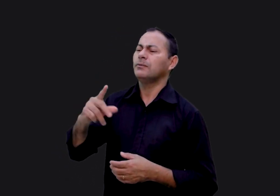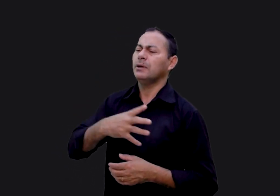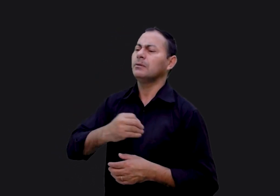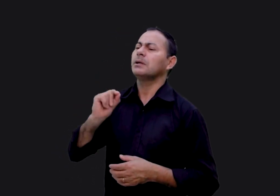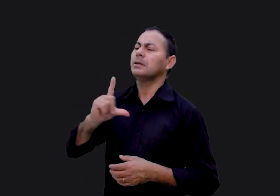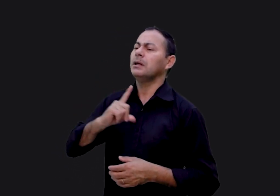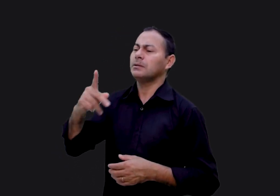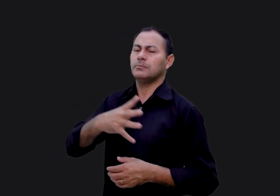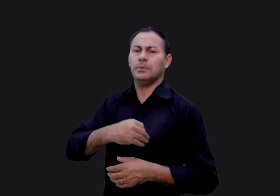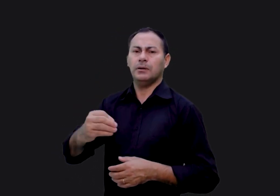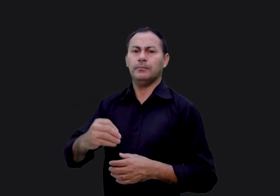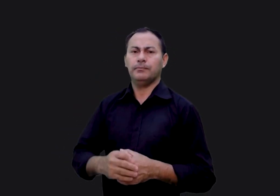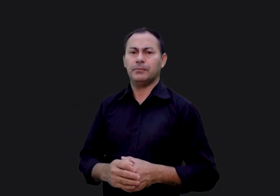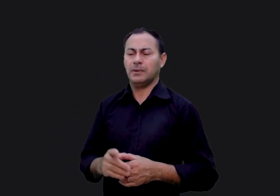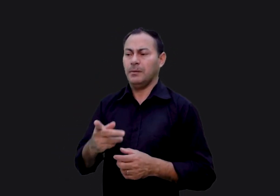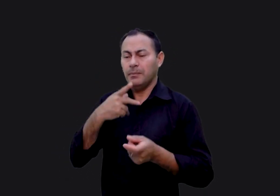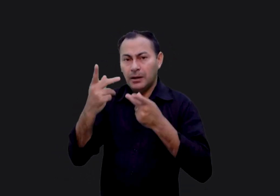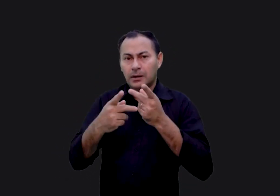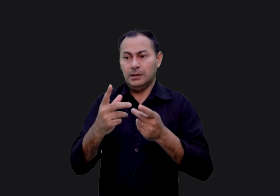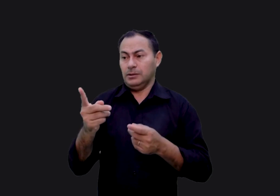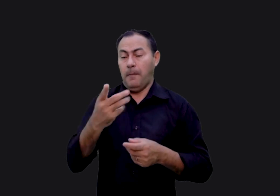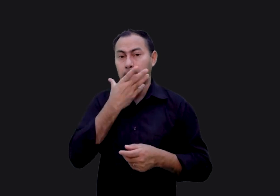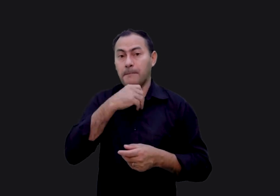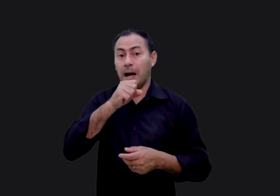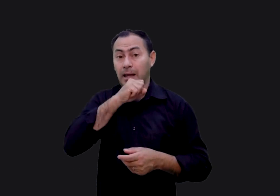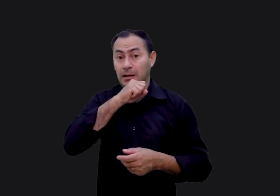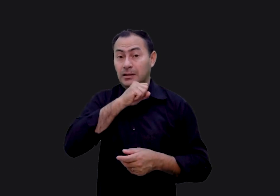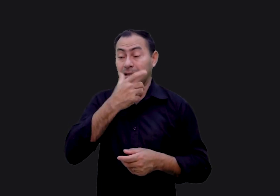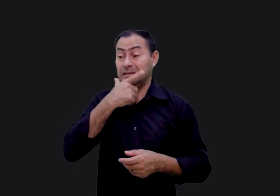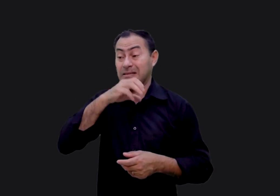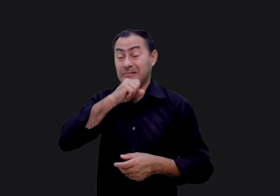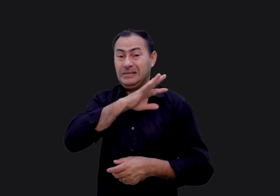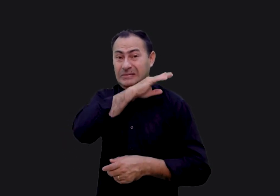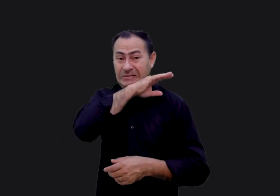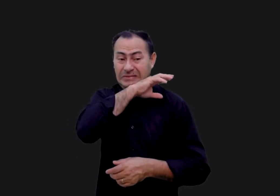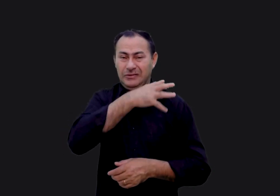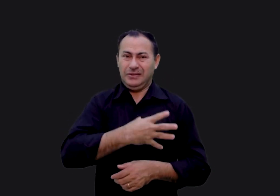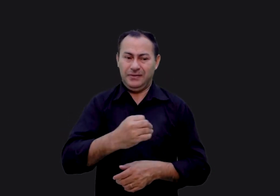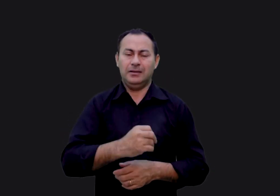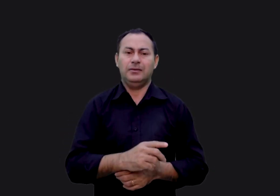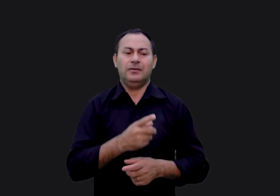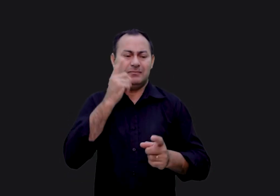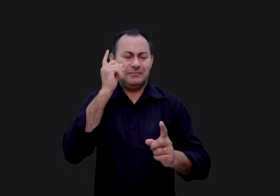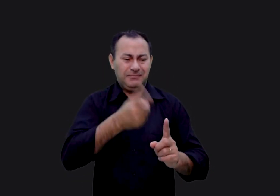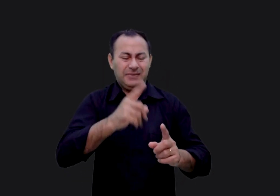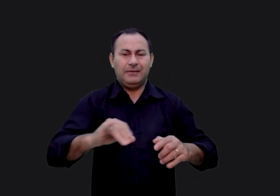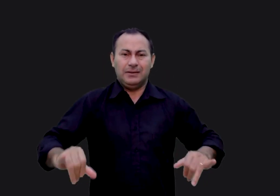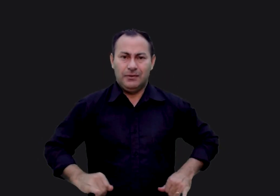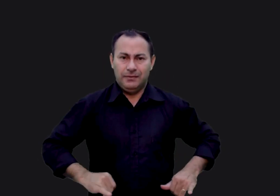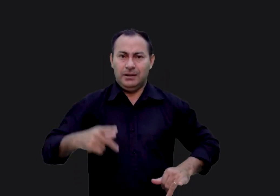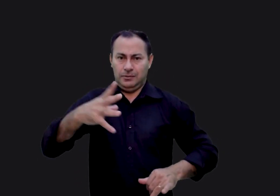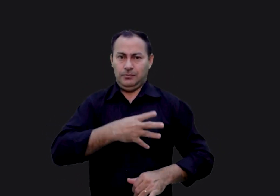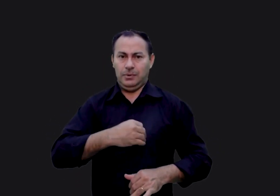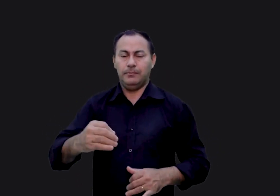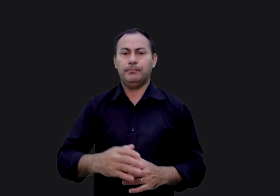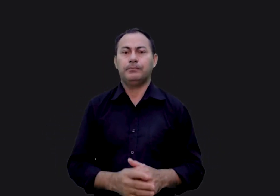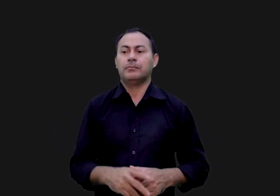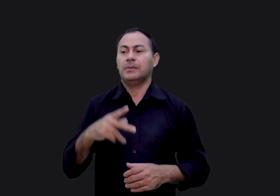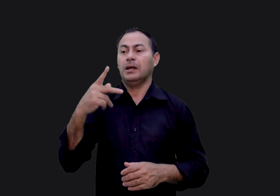Eu perguntei. Ele me disse que tinha sido um pai muito ruim e contou como maltratava os seus filhos. Na